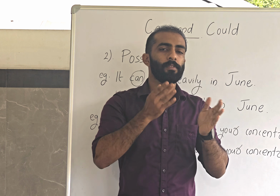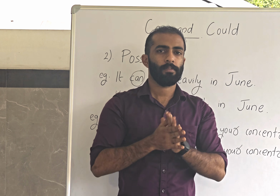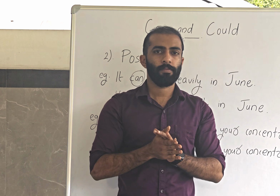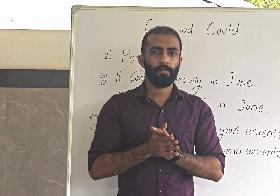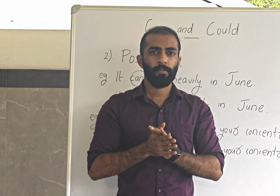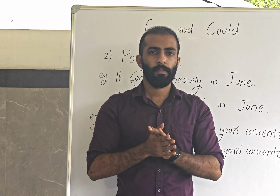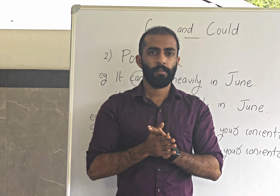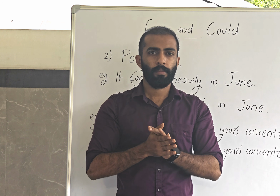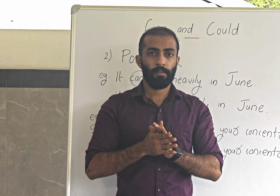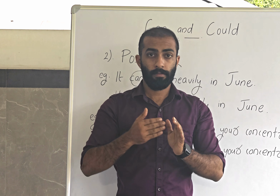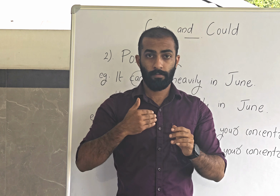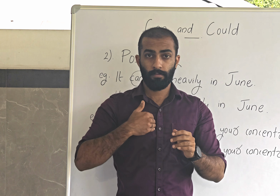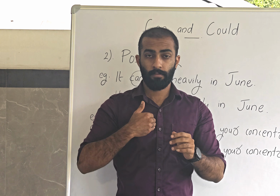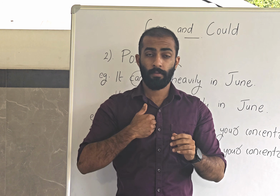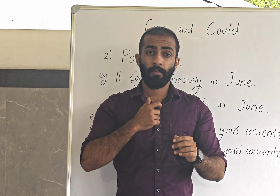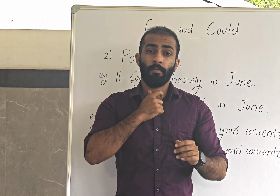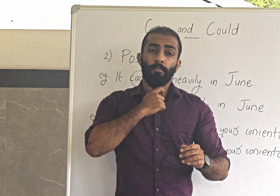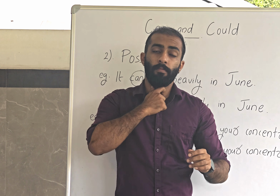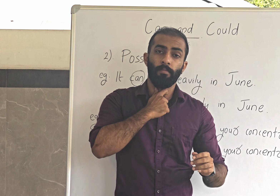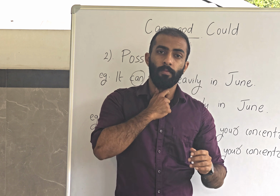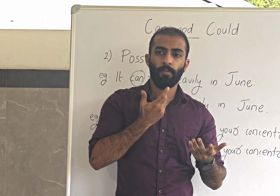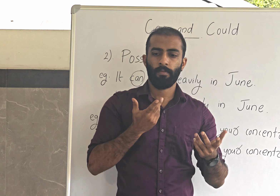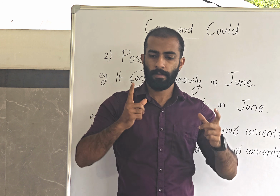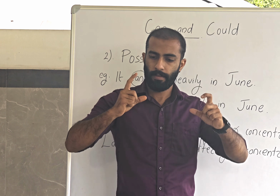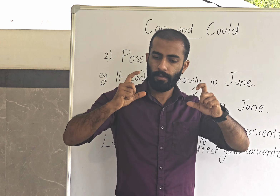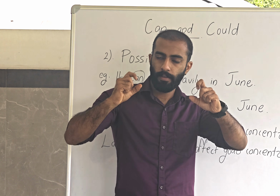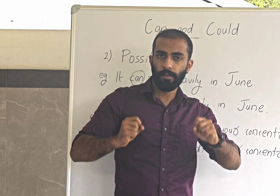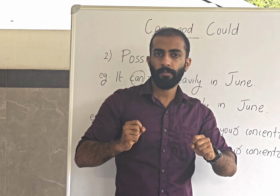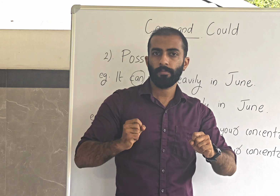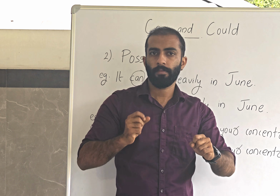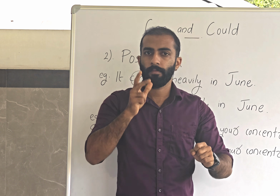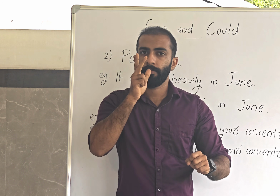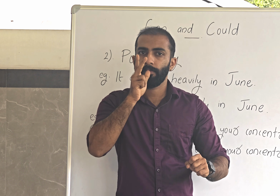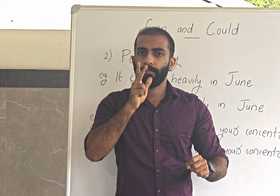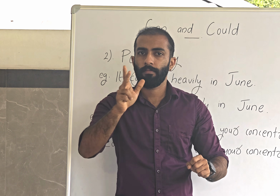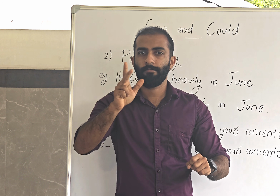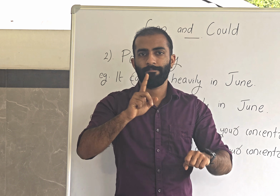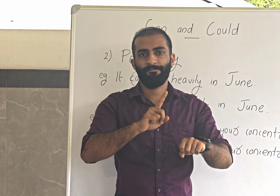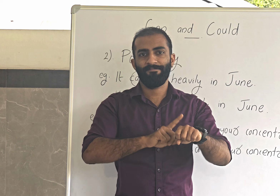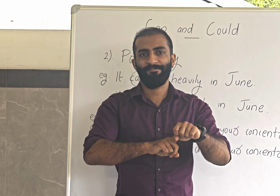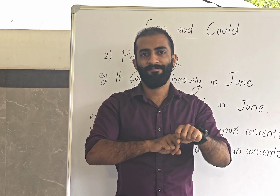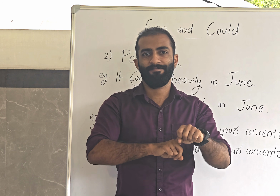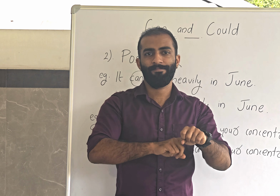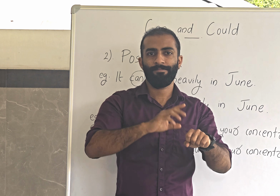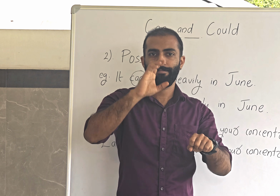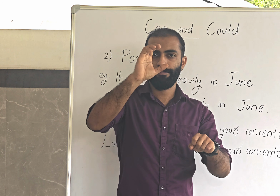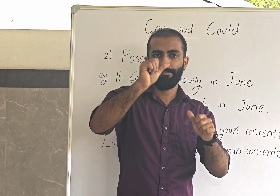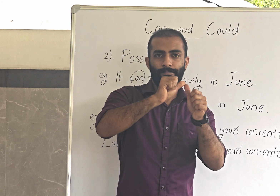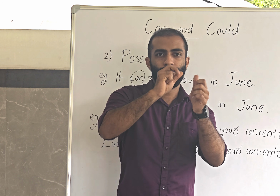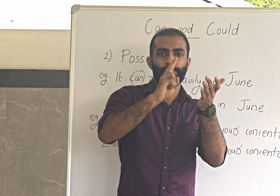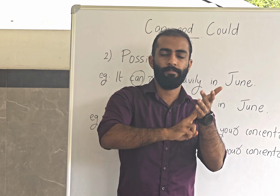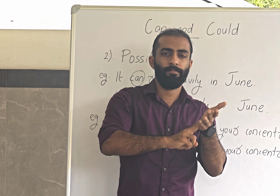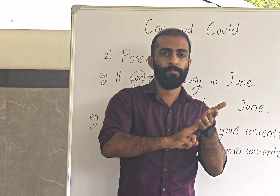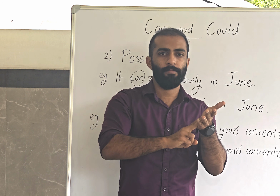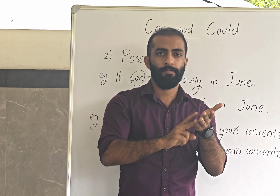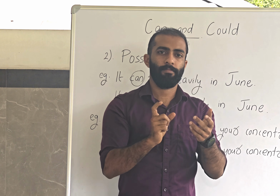എപ്പോഴെല്ലാം നമുക്ക് യൂസ് ചെയ്യാൻ കഴിയും? അതായത് ഉറപ്പായും നടക്കും എന്ന് നമുക്ക് അറിയാവുന്ന സാഹചര്യങ്ങളിൽ